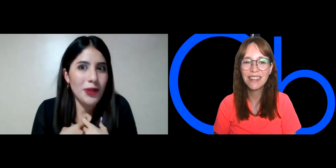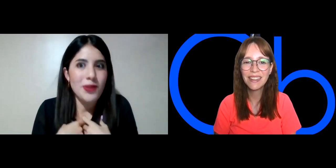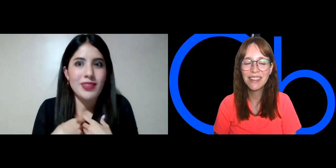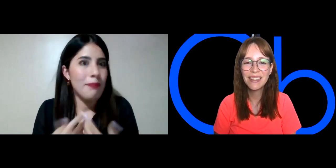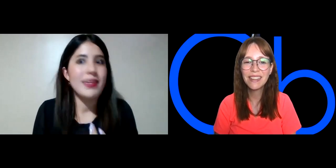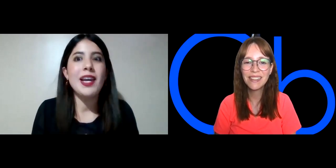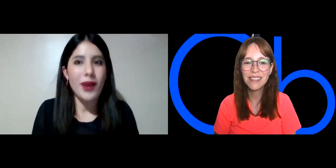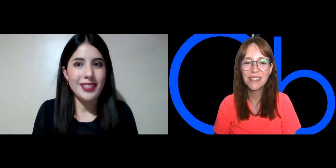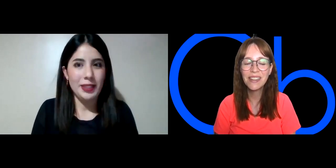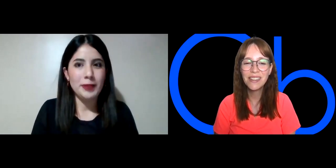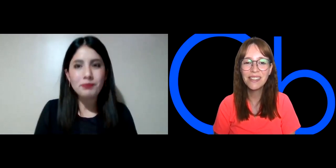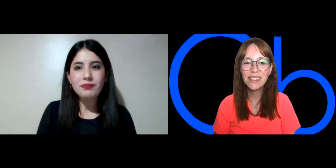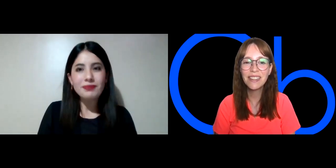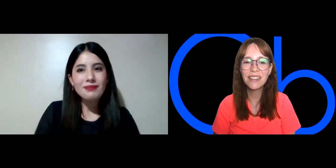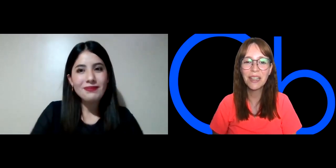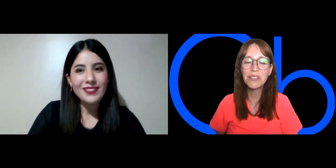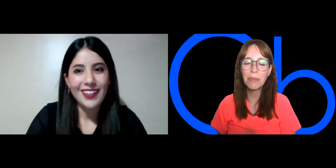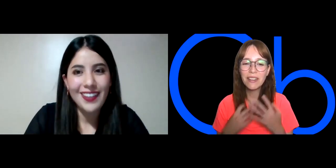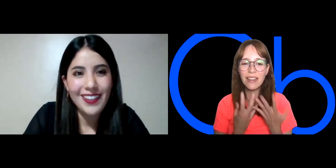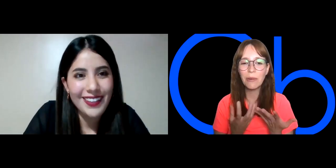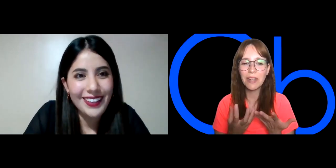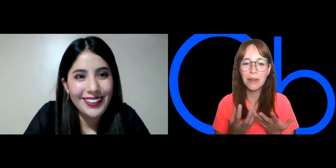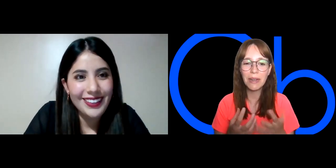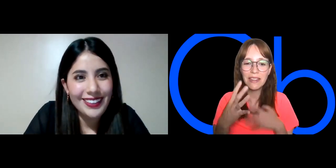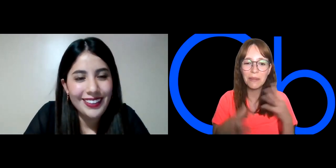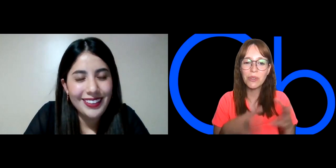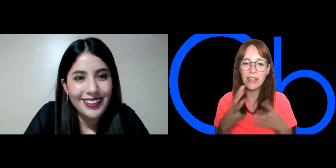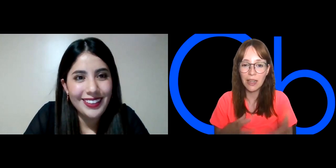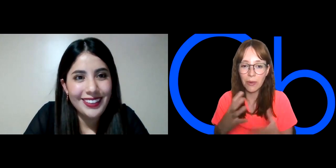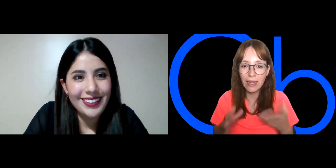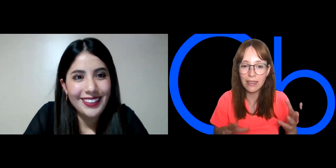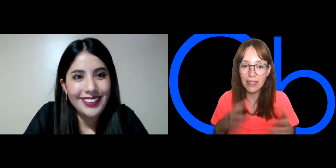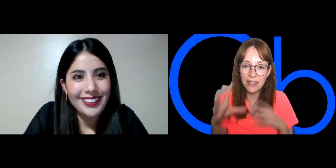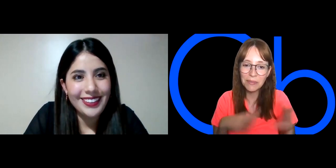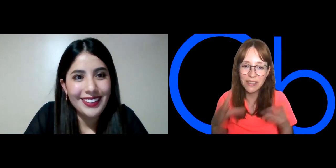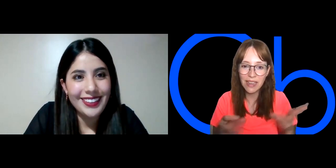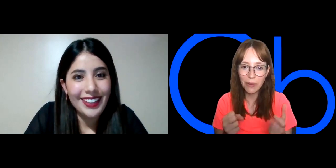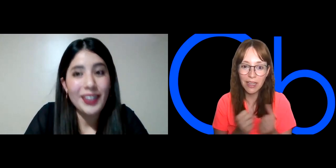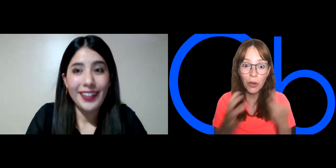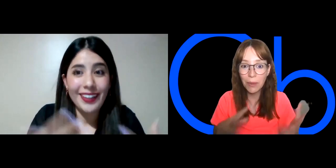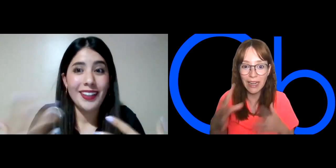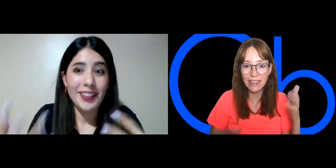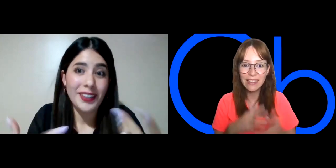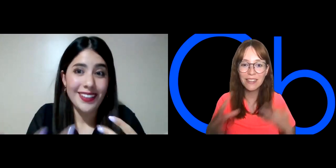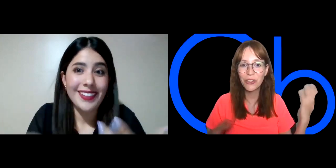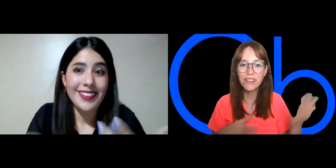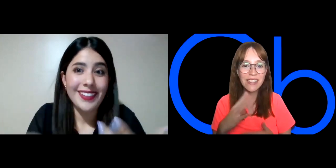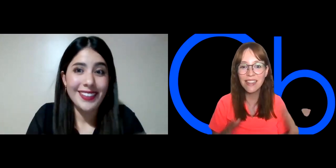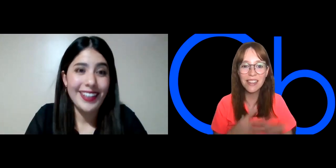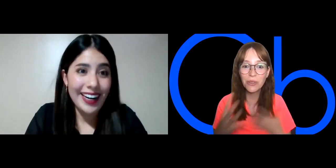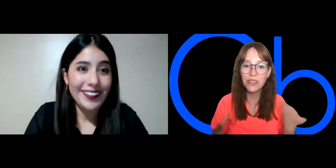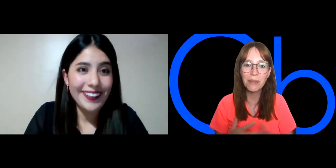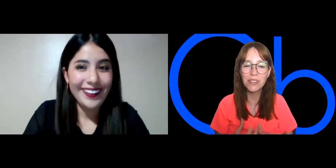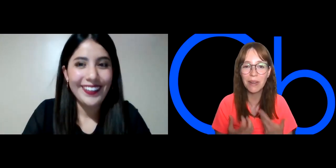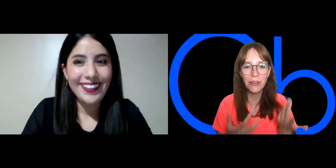los sordos también lo hacen, ¿no? Que tenemos, aparte del lenguaje verbal, tenemos el lenguaje, pues, el lenguaje no verbal. Con Sí, nuestras